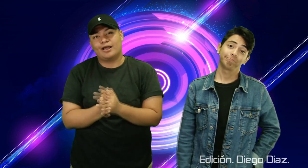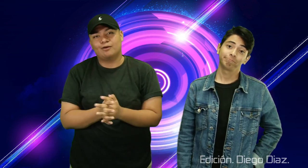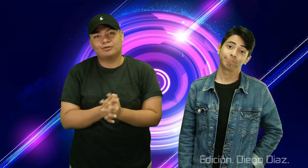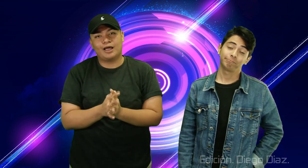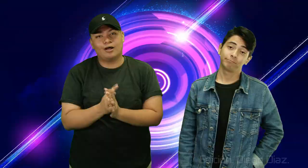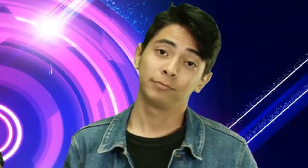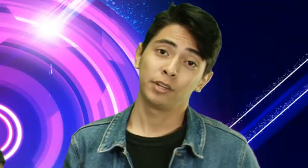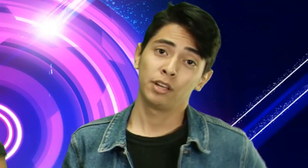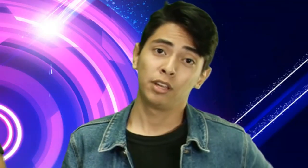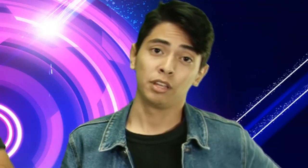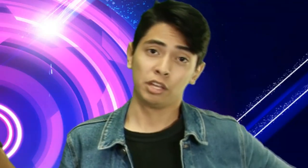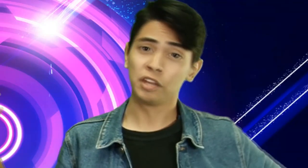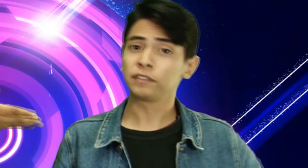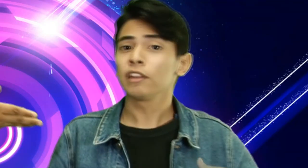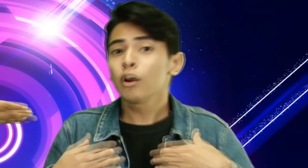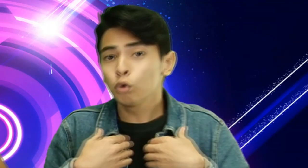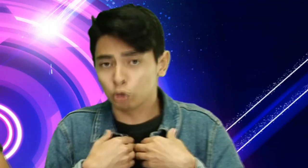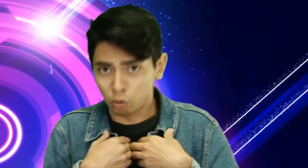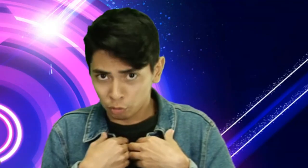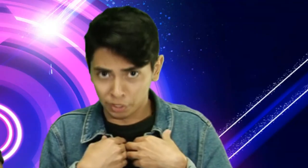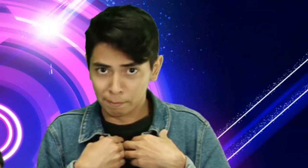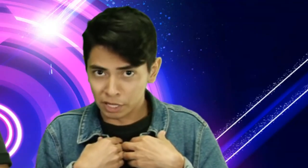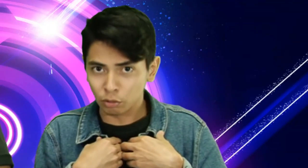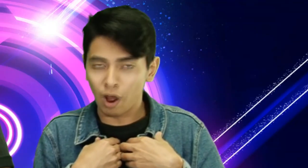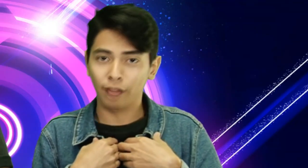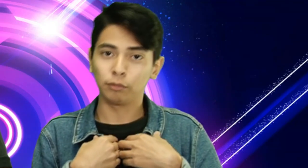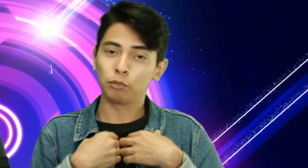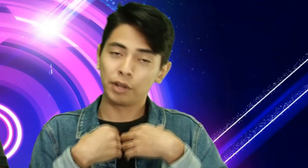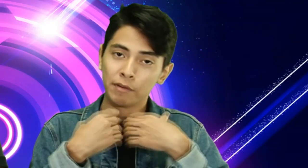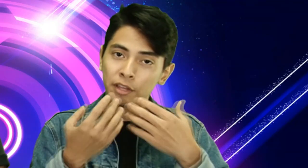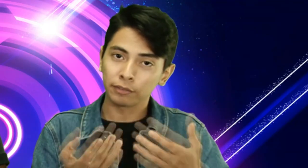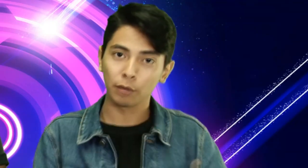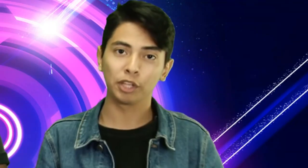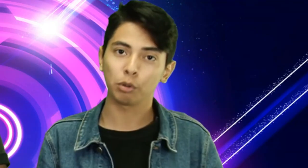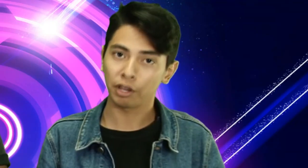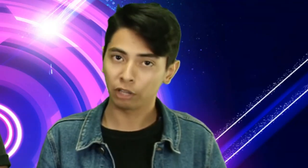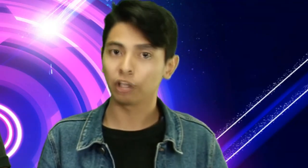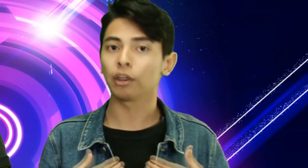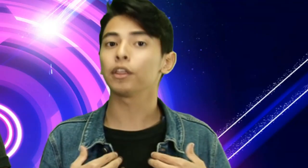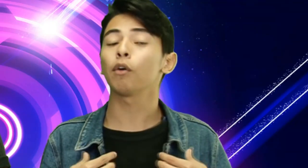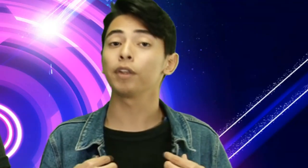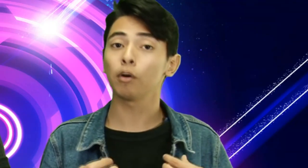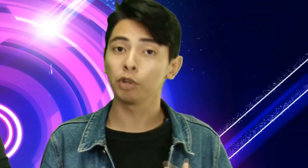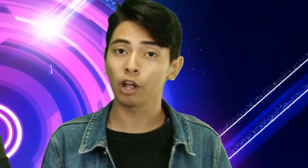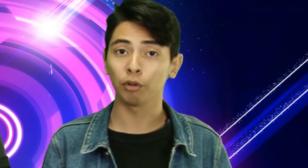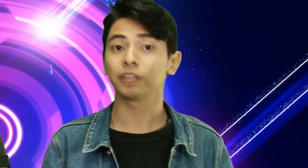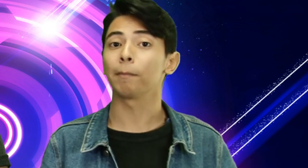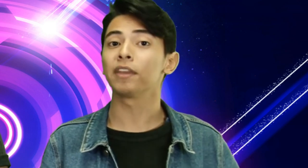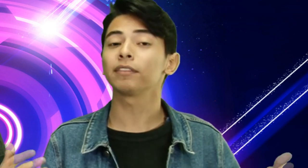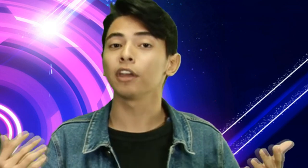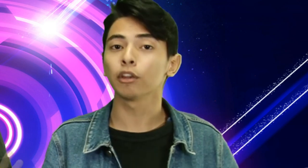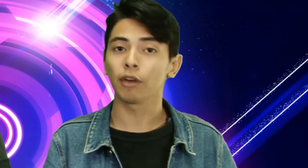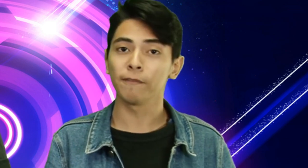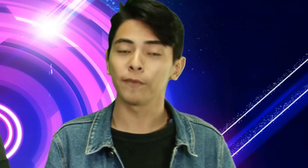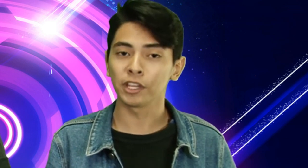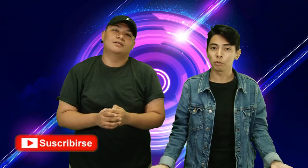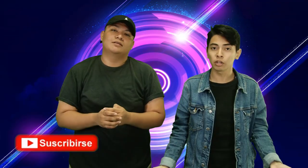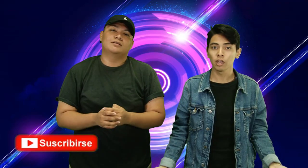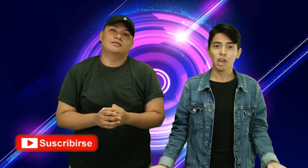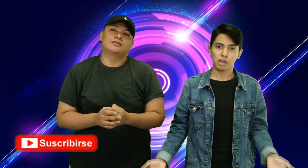gustado bien si les gustó lo que invito a suscribirse a nuestro canal de red de jóvenes comunicadores también seguirnos en facebook y